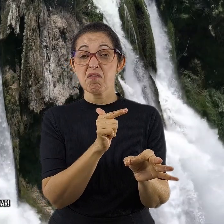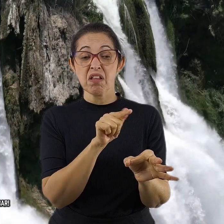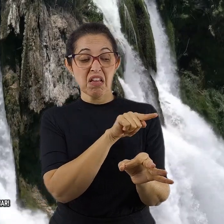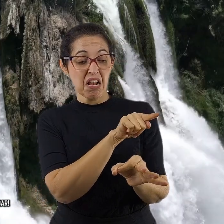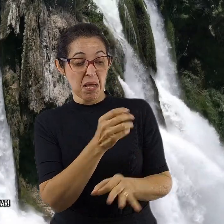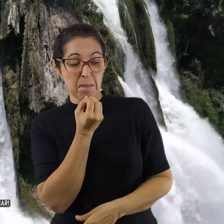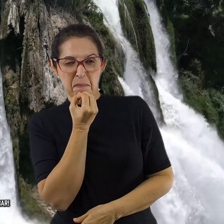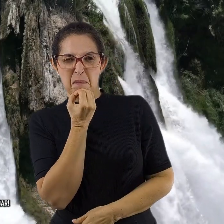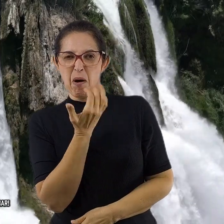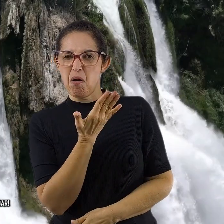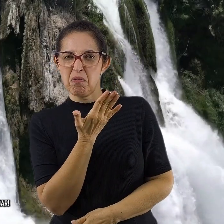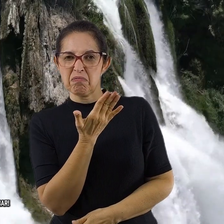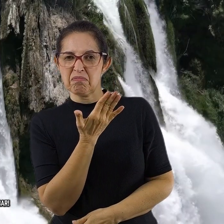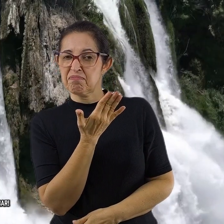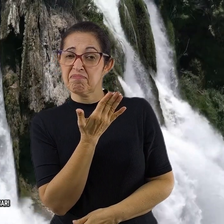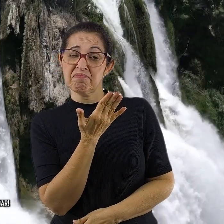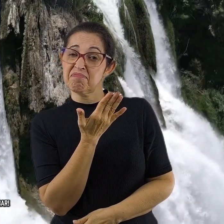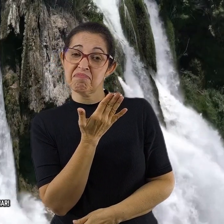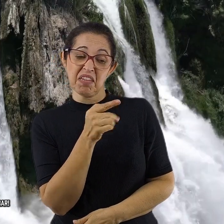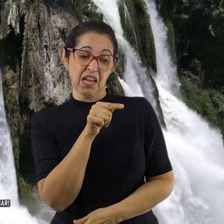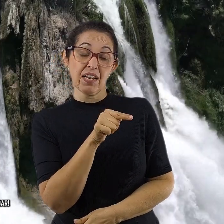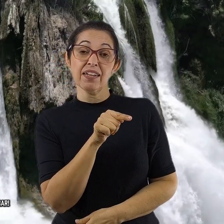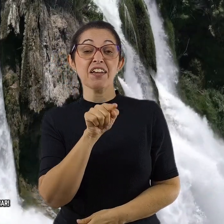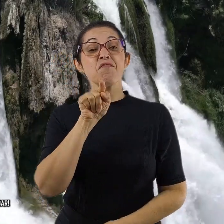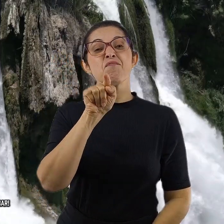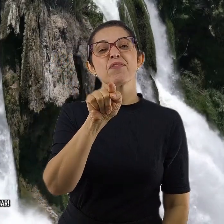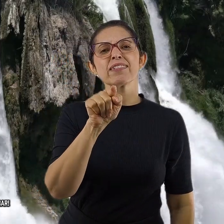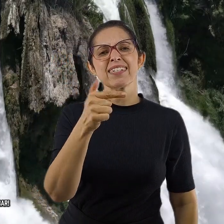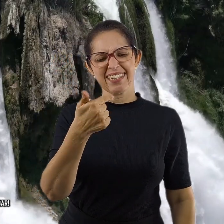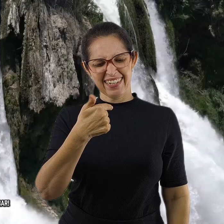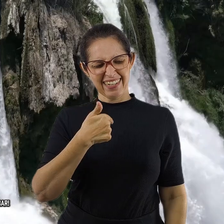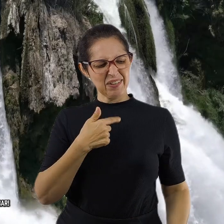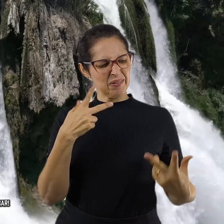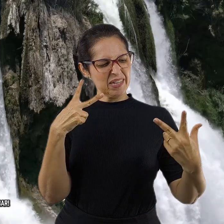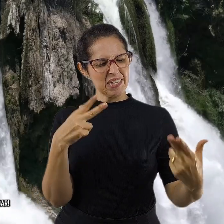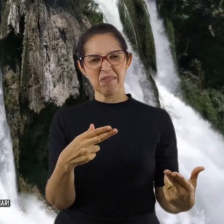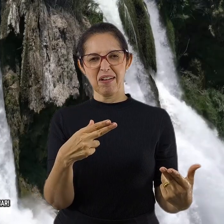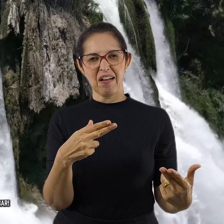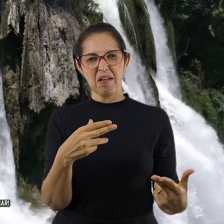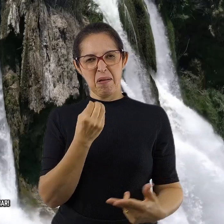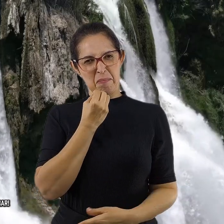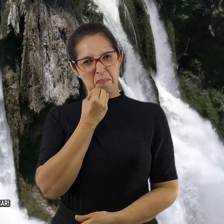seja bom. Esse é você, esse sou eu.